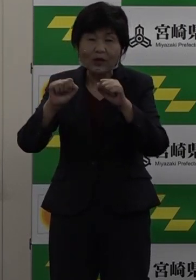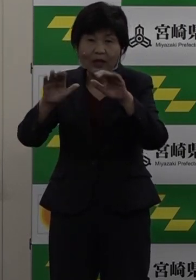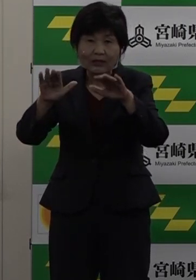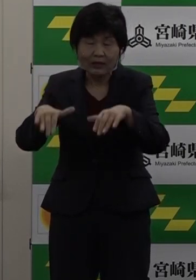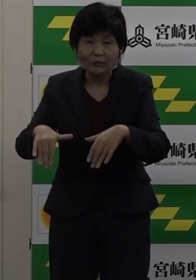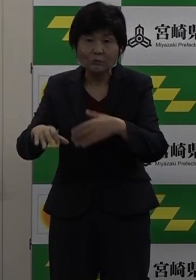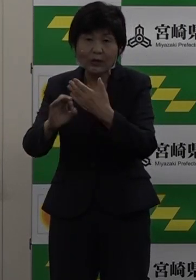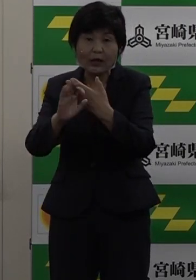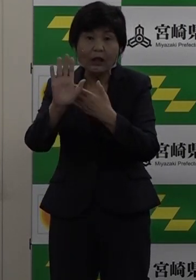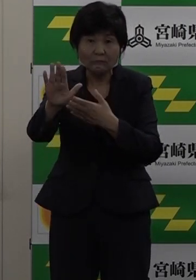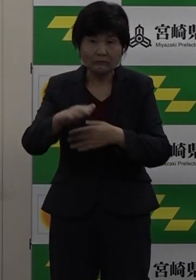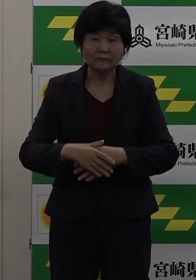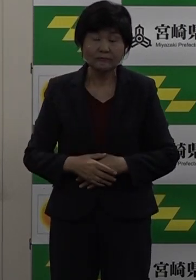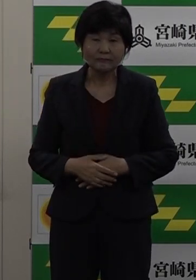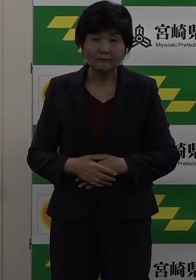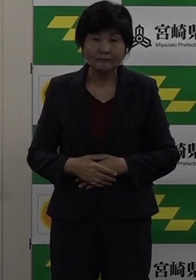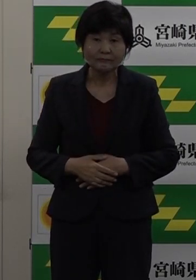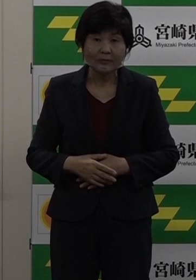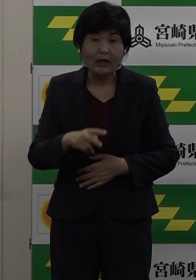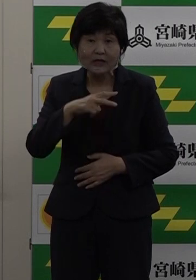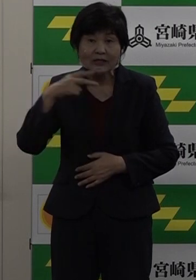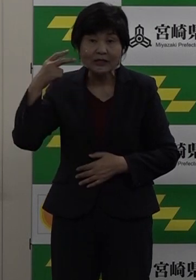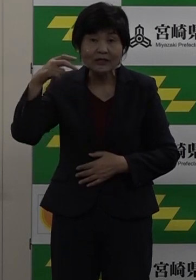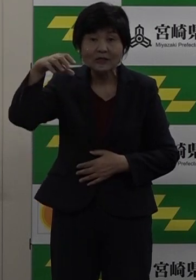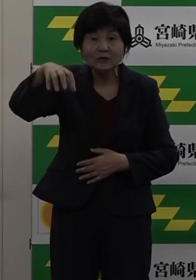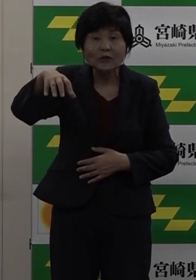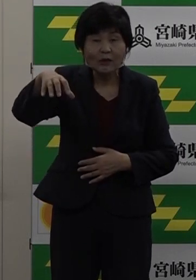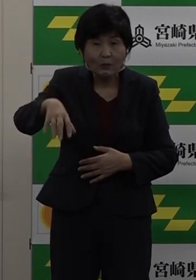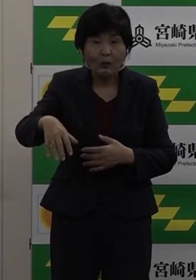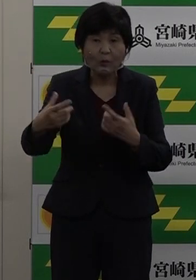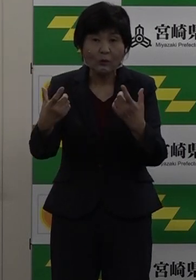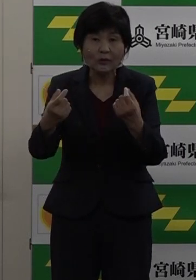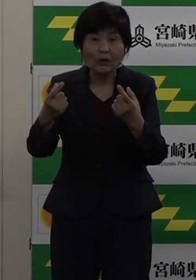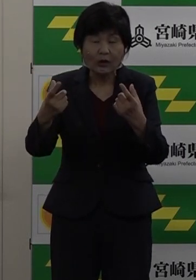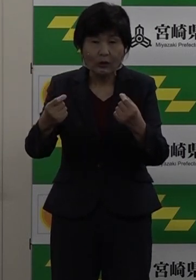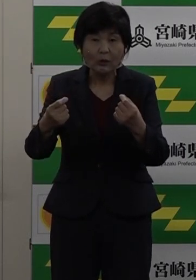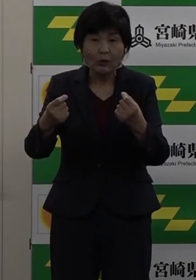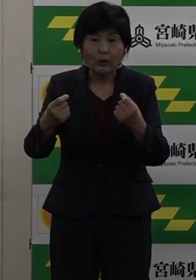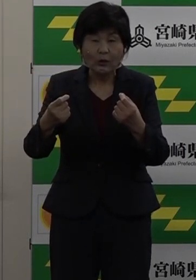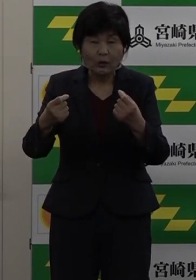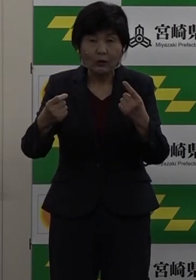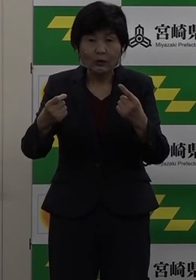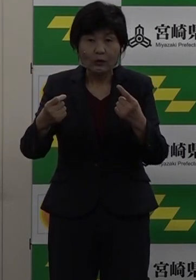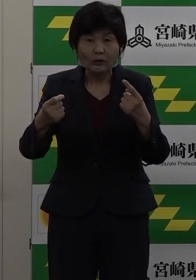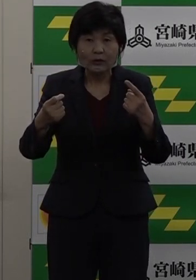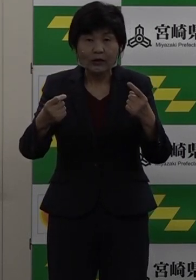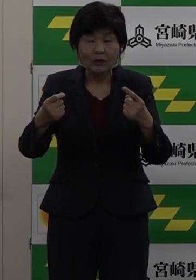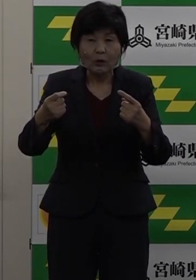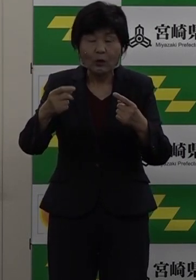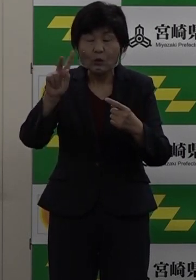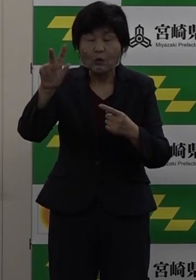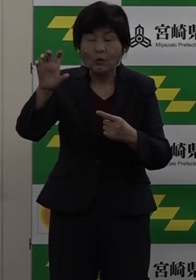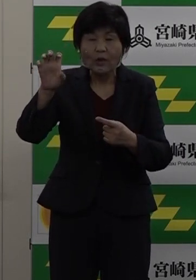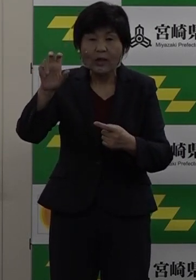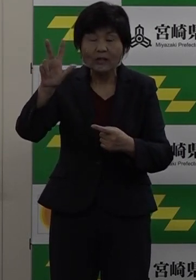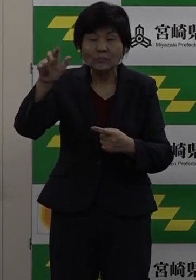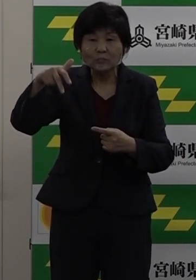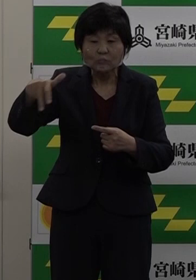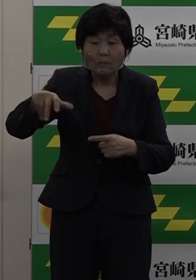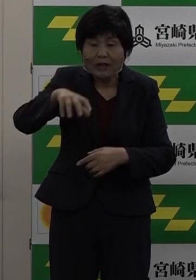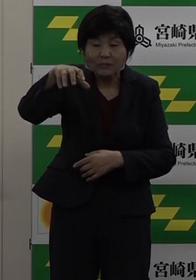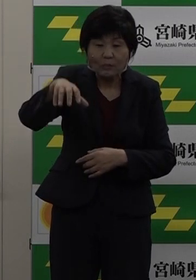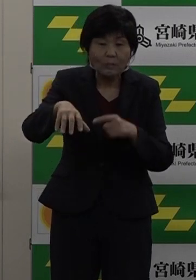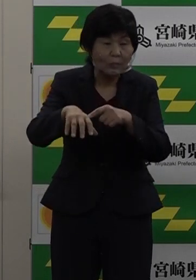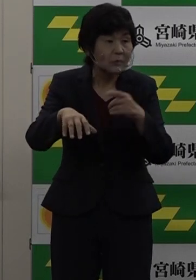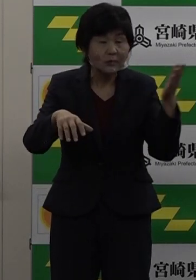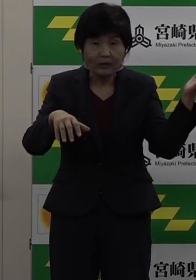れはですね、イギリス、グレートブリテンとも大体こういう細長いものがありますが、ウェールズが大体この辺りにあるわけであります。